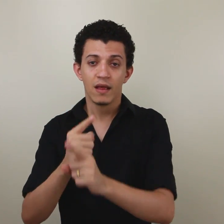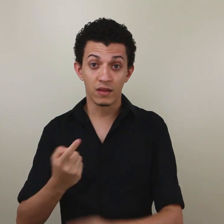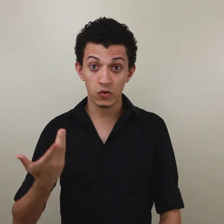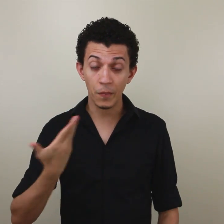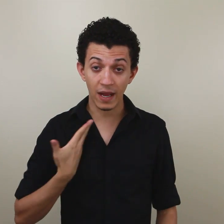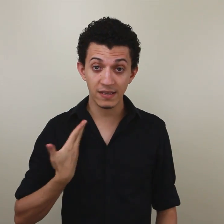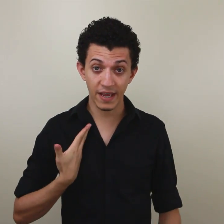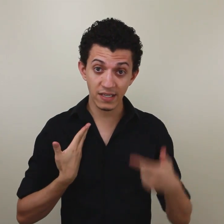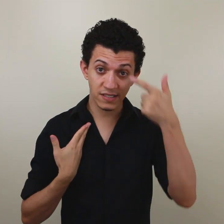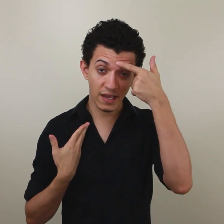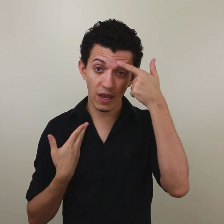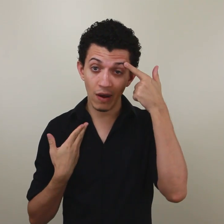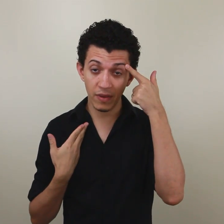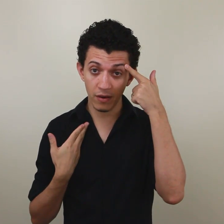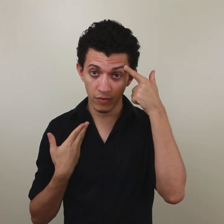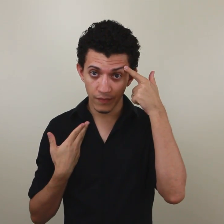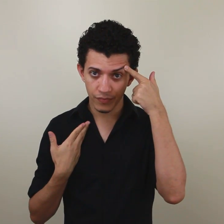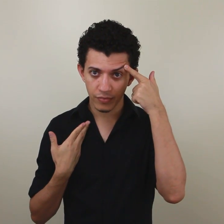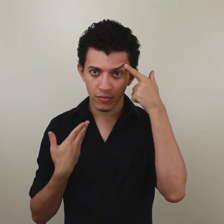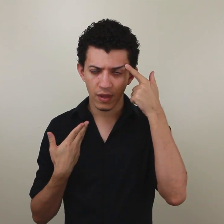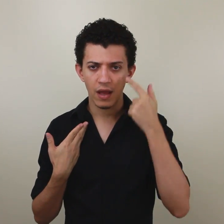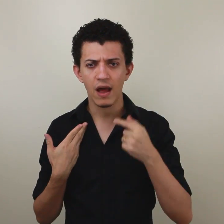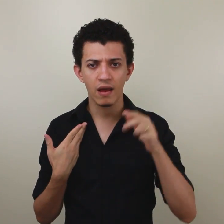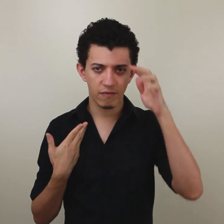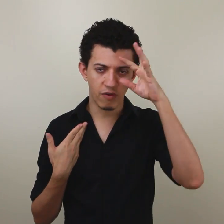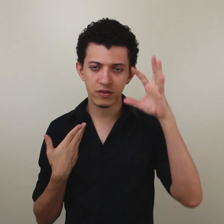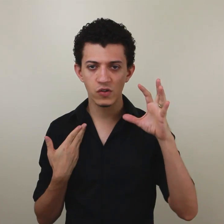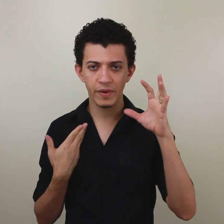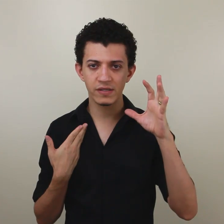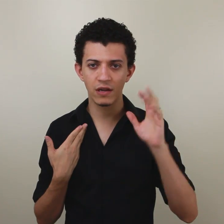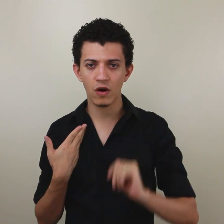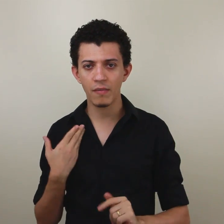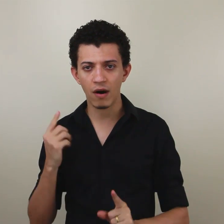Então, topicalizei, destaquei o amigo, volto a sobrancelha normal.